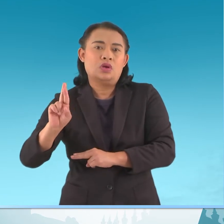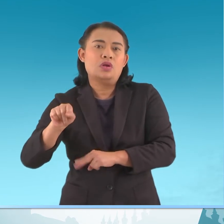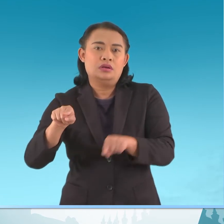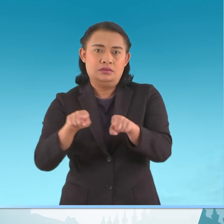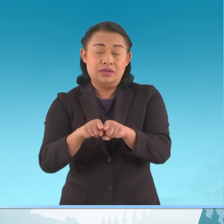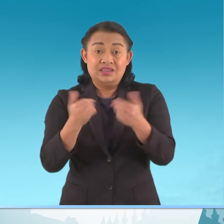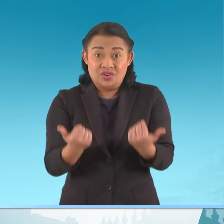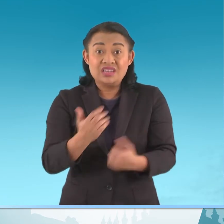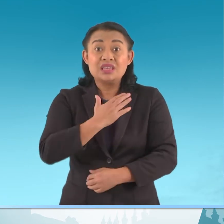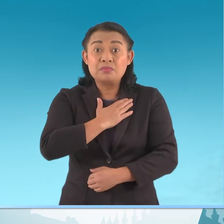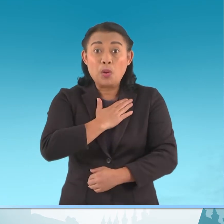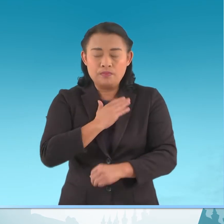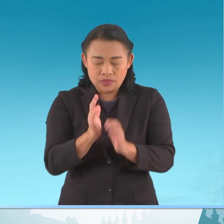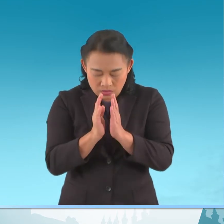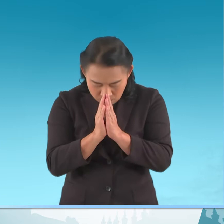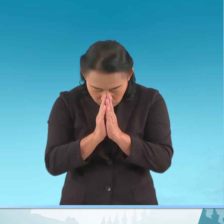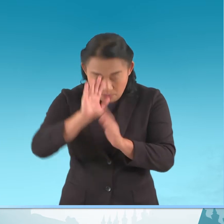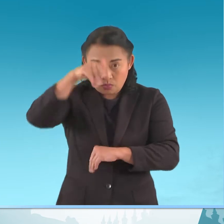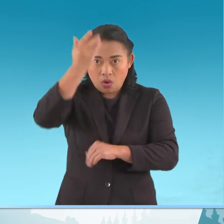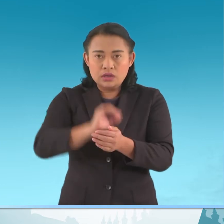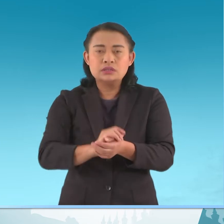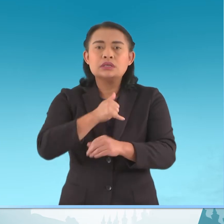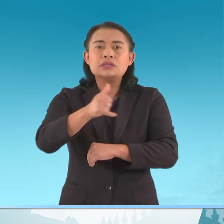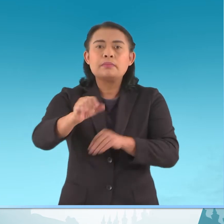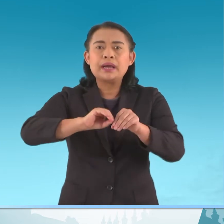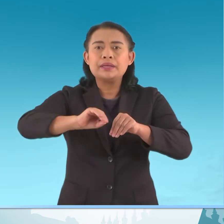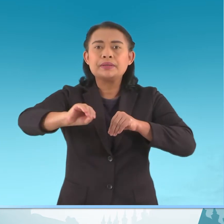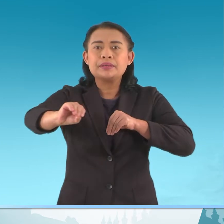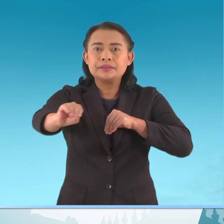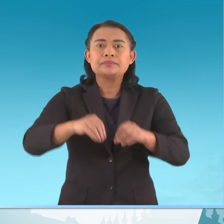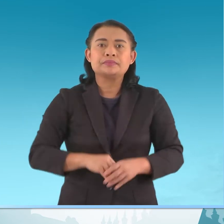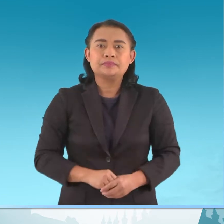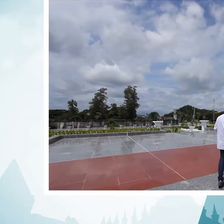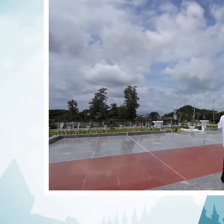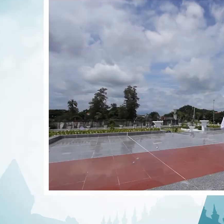งั้นผมจะมาไหว้สักการะท่านก่อนที่เราจะออกเดินทางไกลในวันนี้ครับ